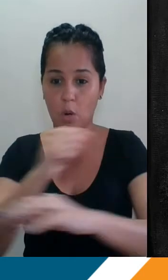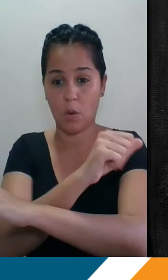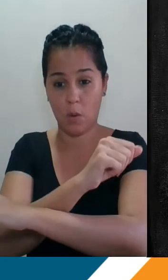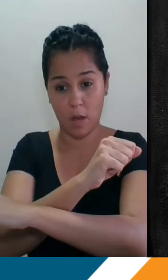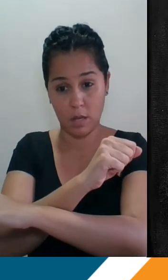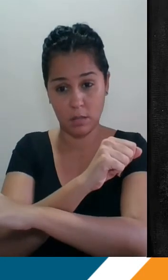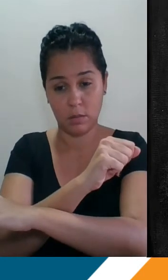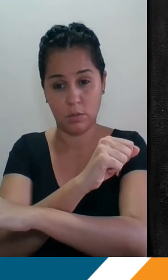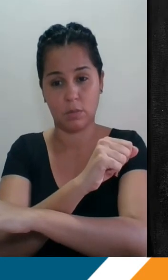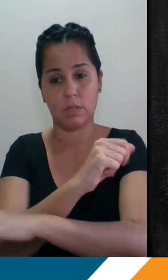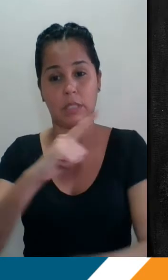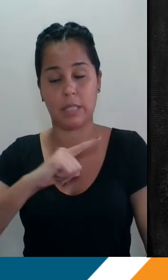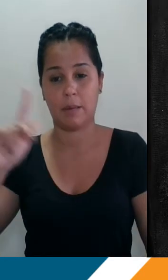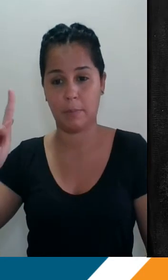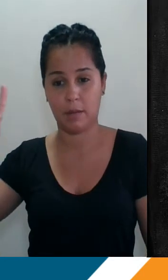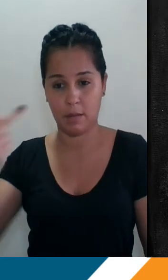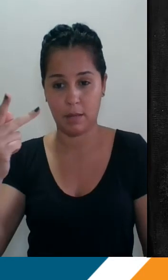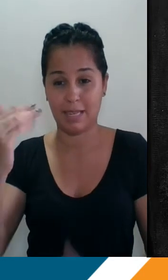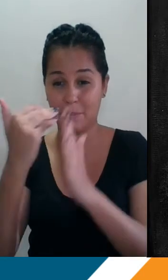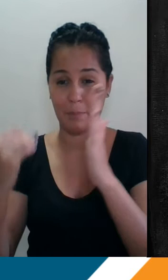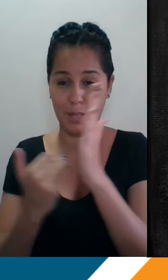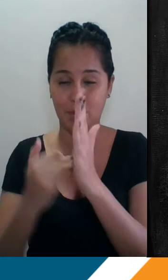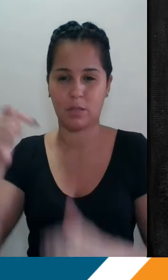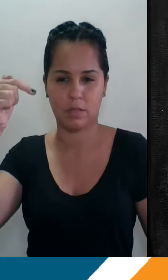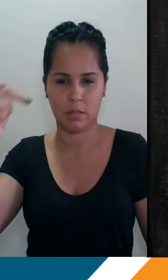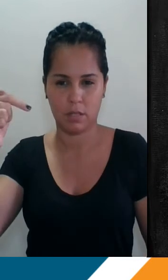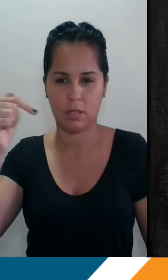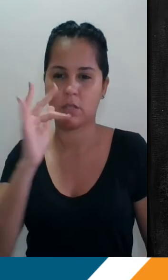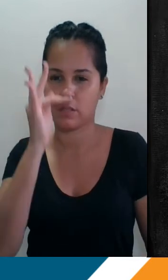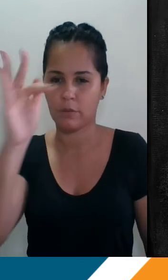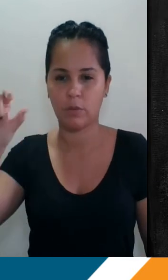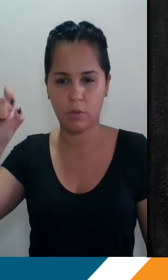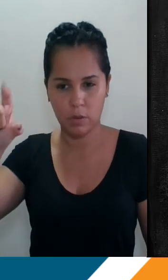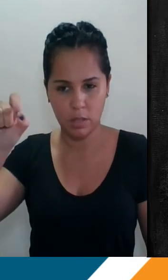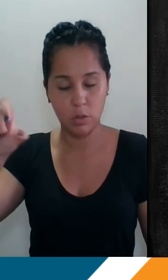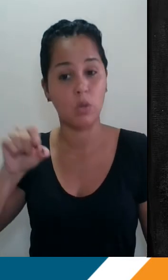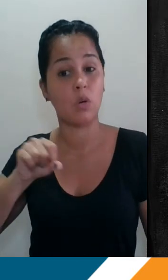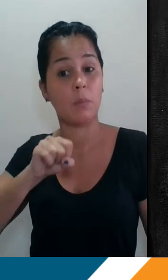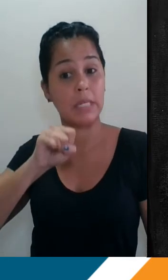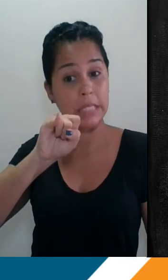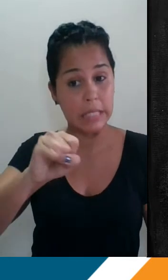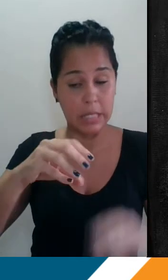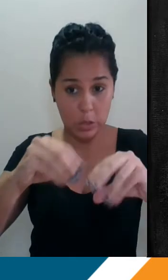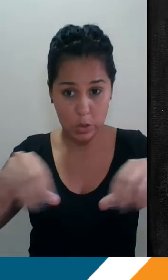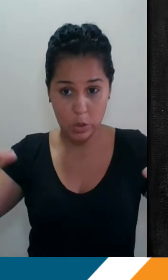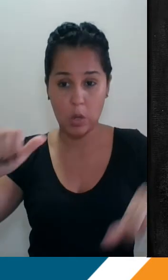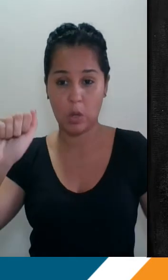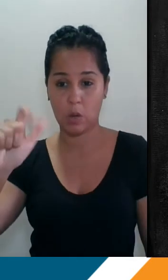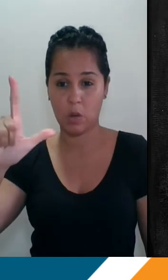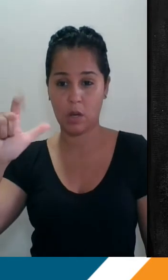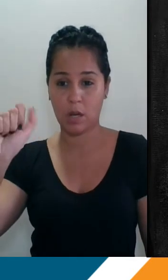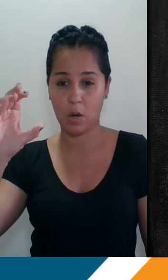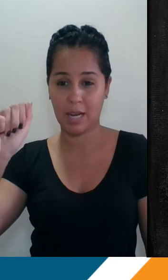ácido, ou seja, com um pH menor do que 7, a flor é azul, enquanto que em solo alcalino, ou seja, com